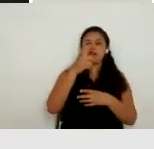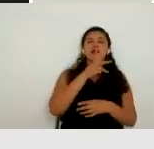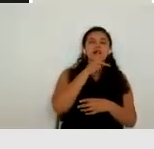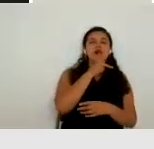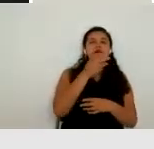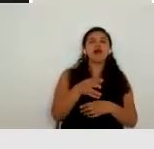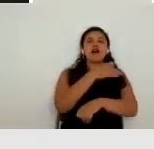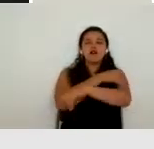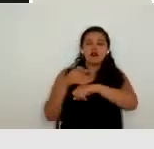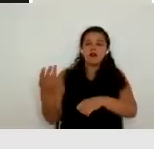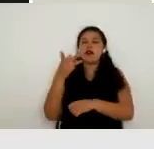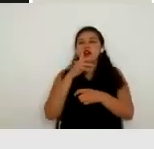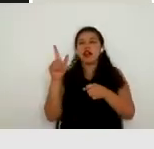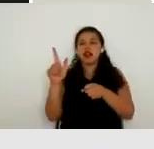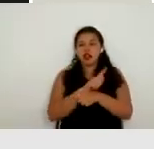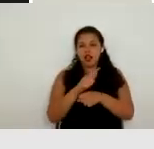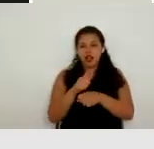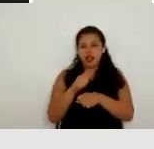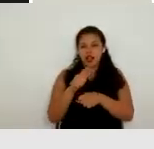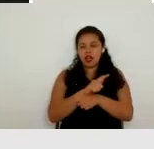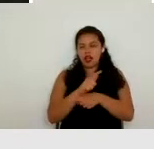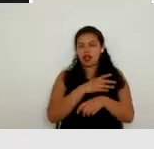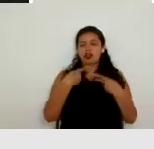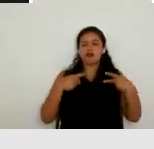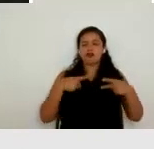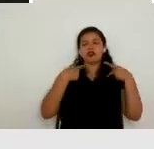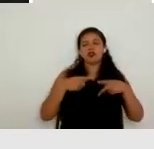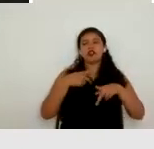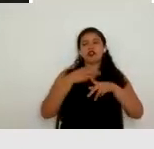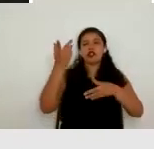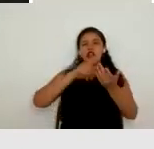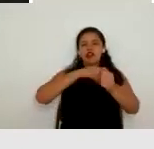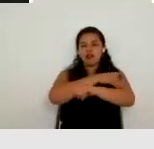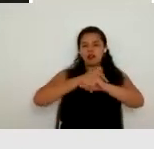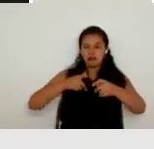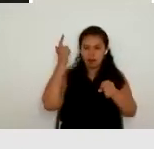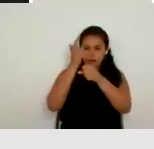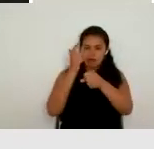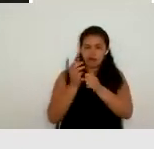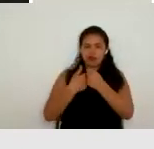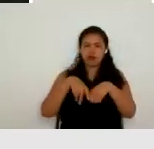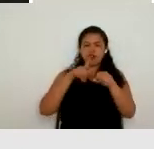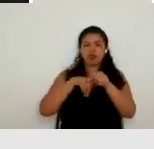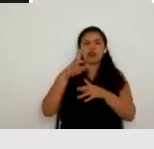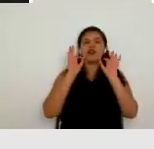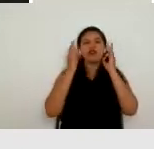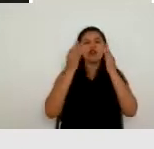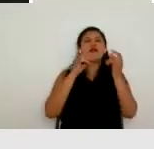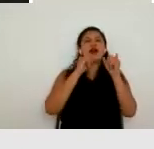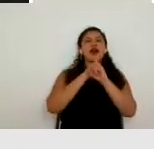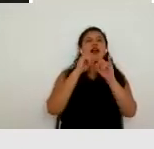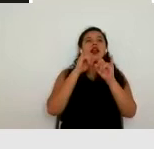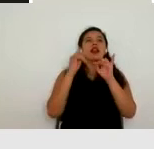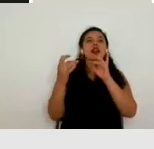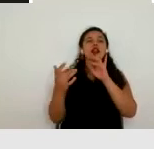número de integrantes de la familia el diagnóstico social los datos de localización del domicilio